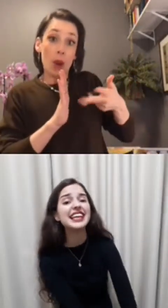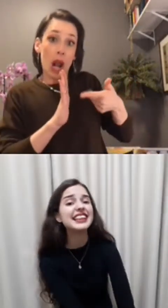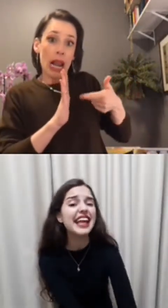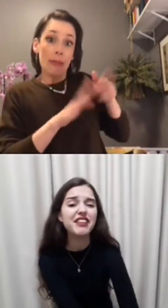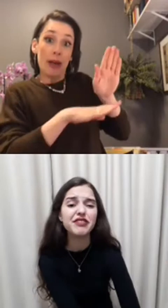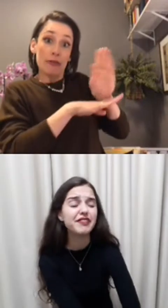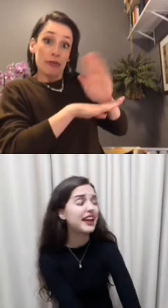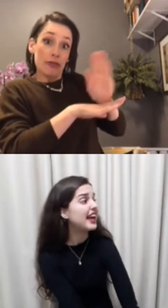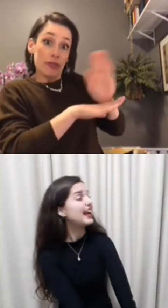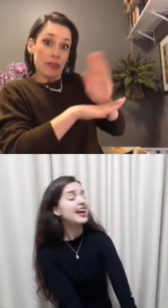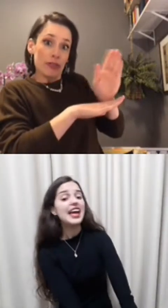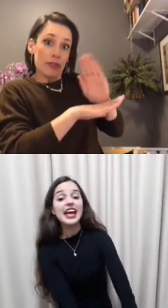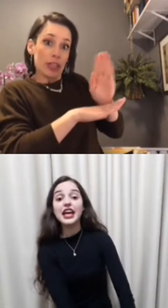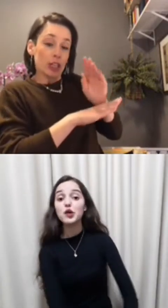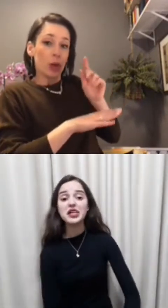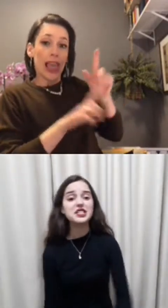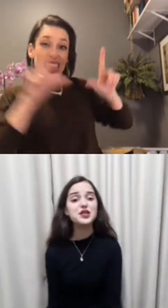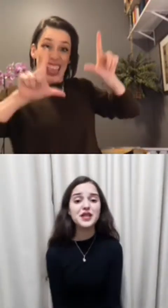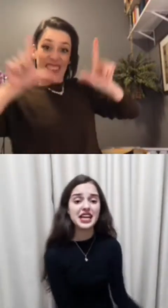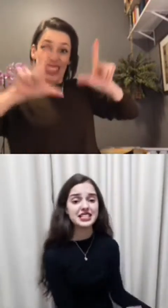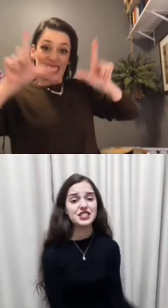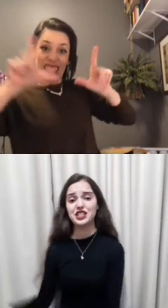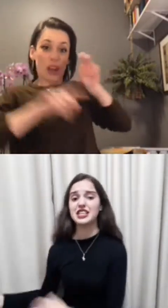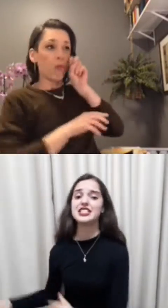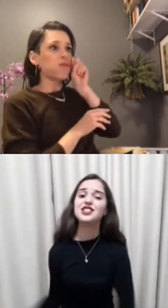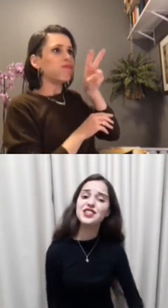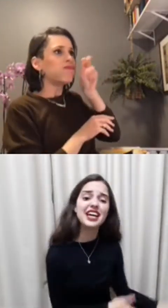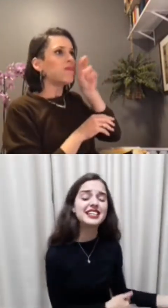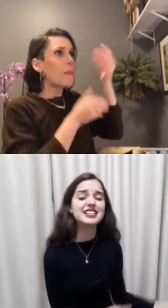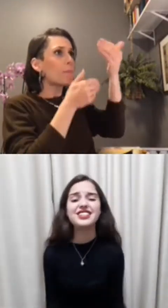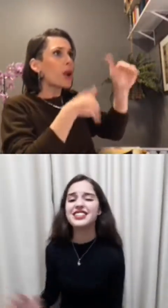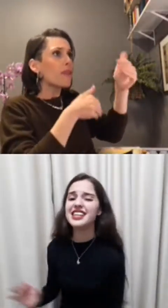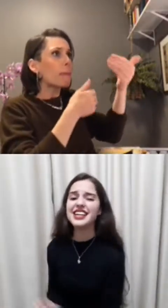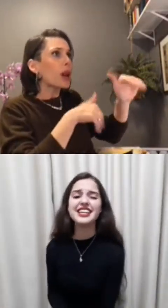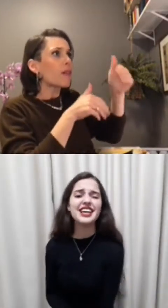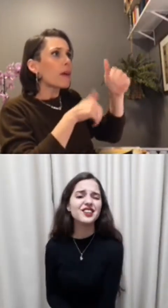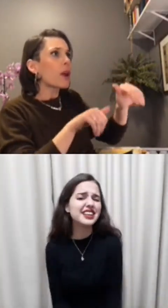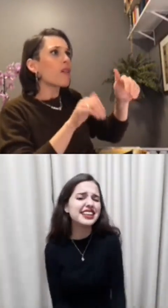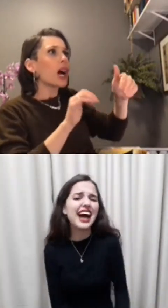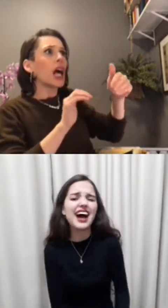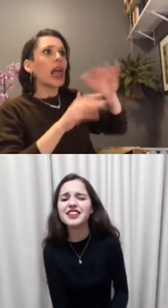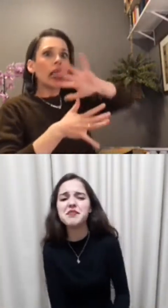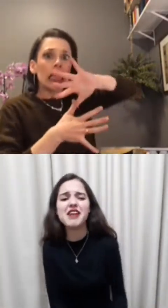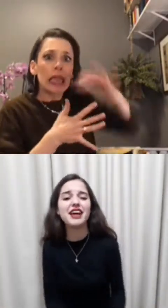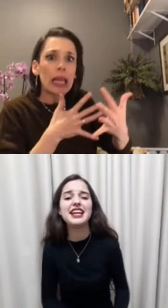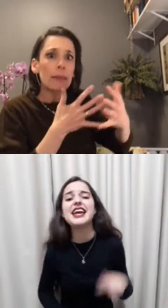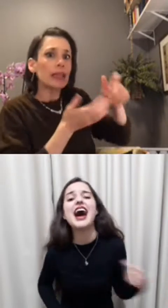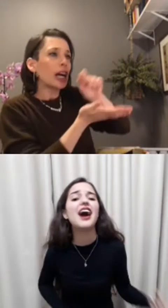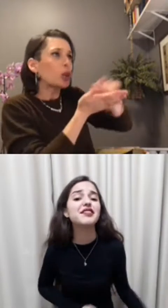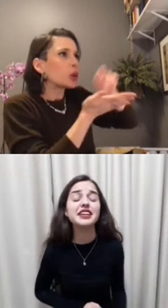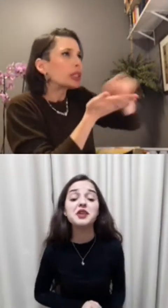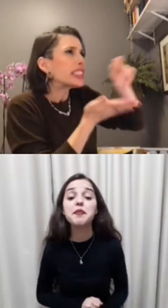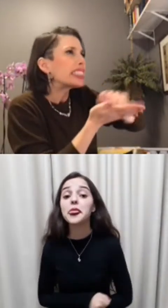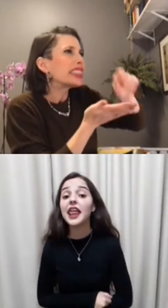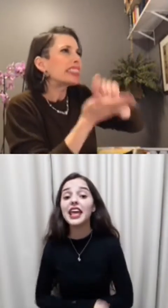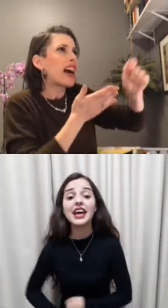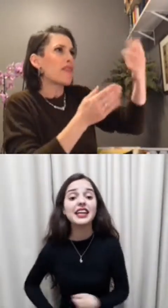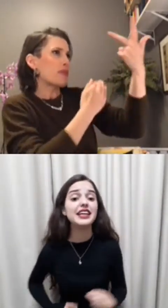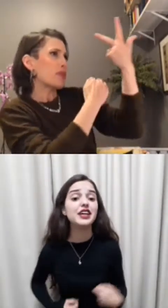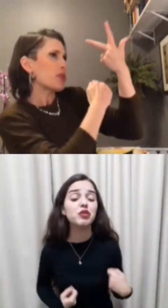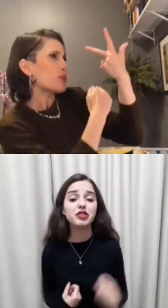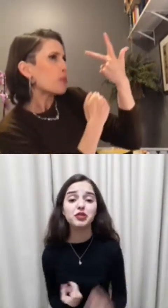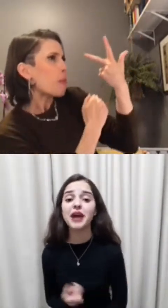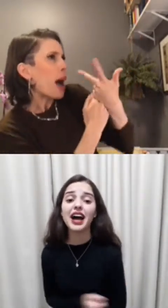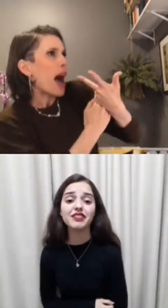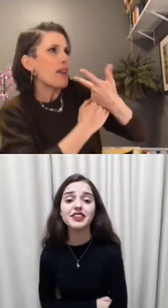na TV, eu assistia, reassistia e anotava e me avaliava. E aí